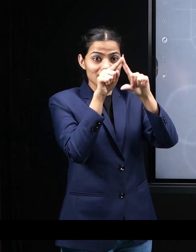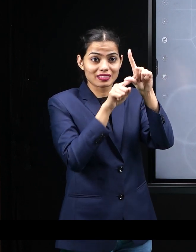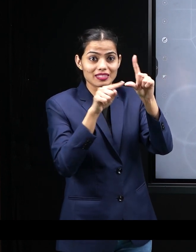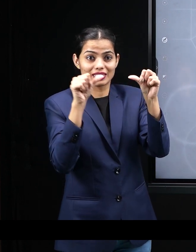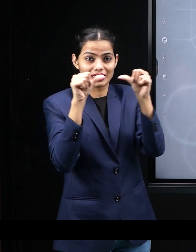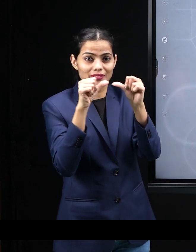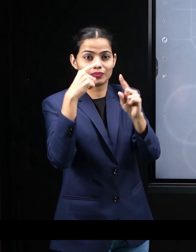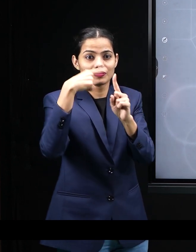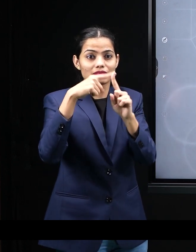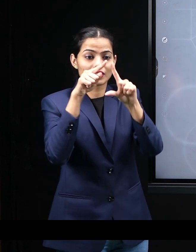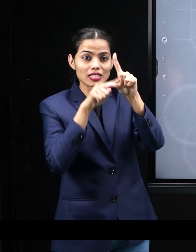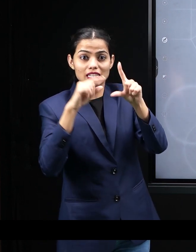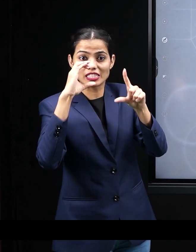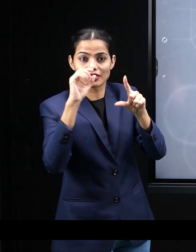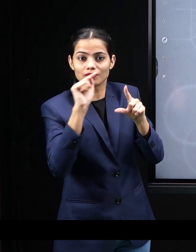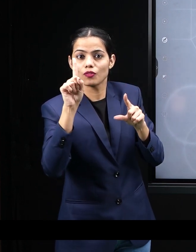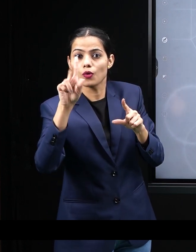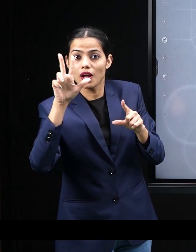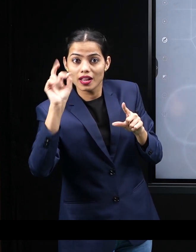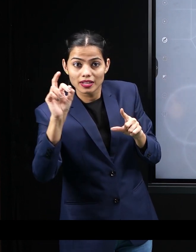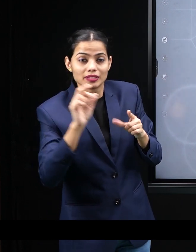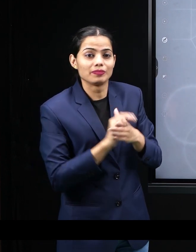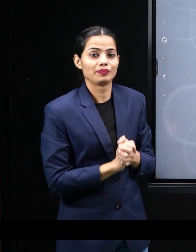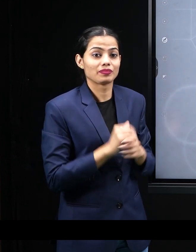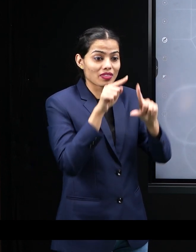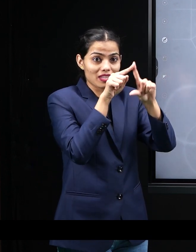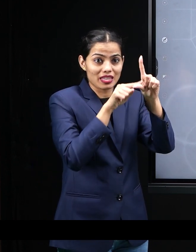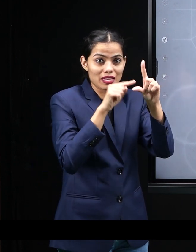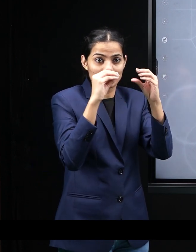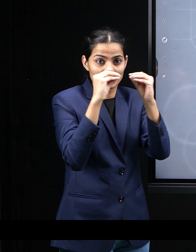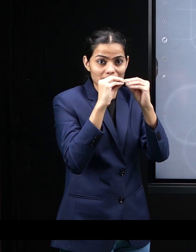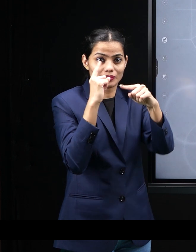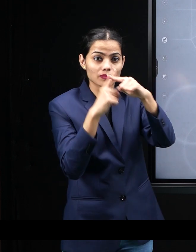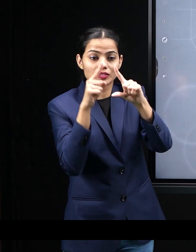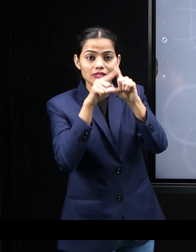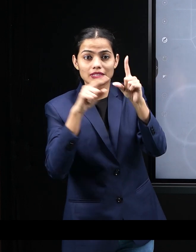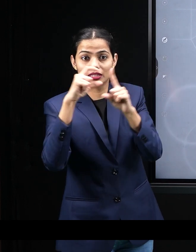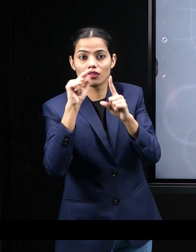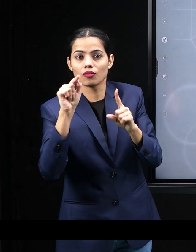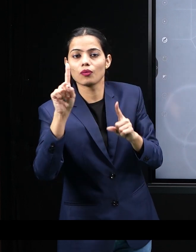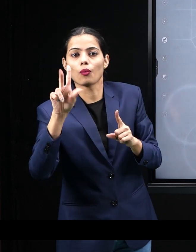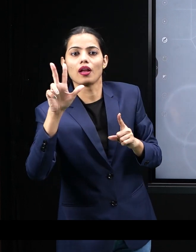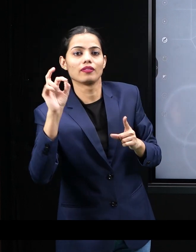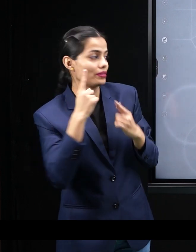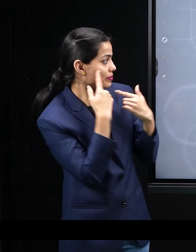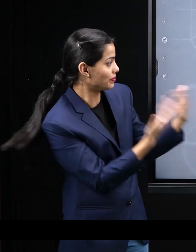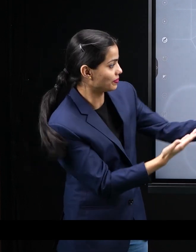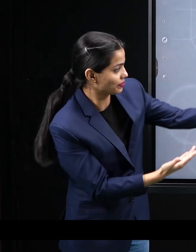ಆಂಗಲ್ ಎ ಆಂಗಲ್ ಸಿ 180 ಡಿಗ್ರಿ. ಆಂಗಲ್ ಬಿ ಆಂಗಲ್ ಡಿ 180 ಡಿಗ್ರಿ.